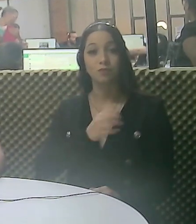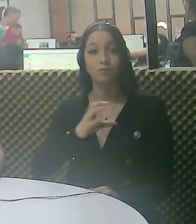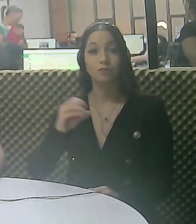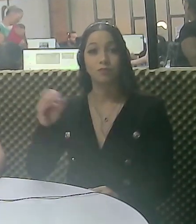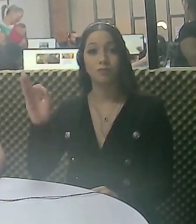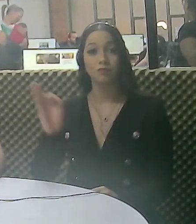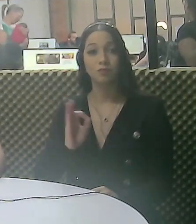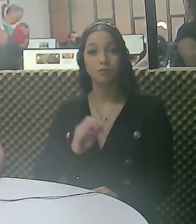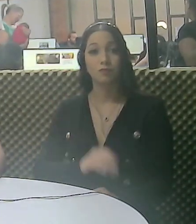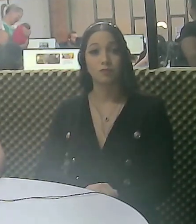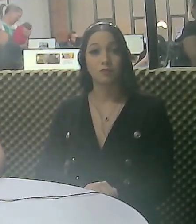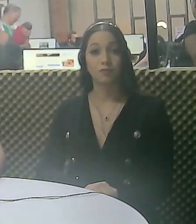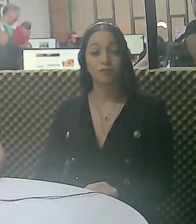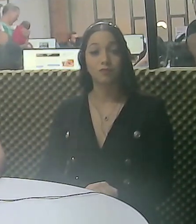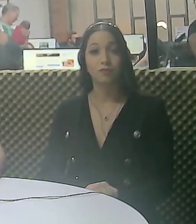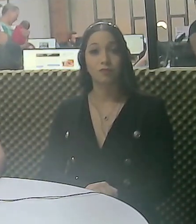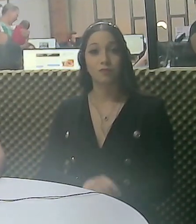100%.